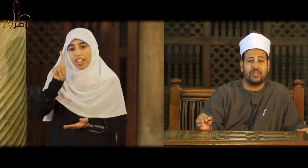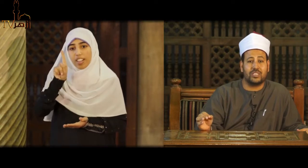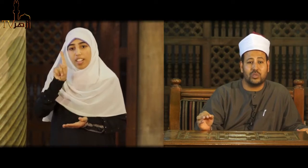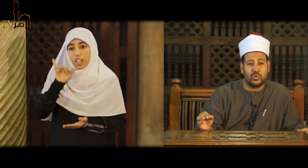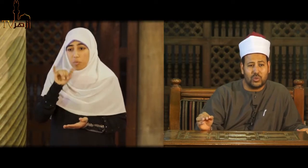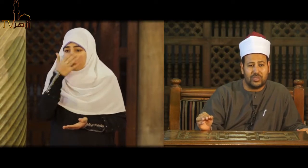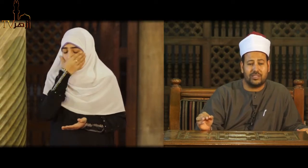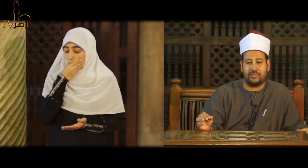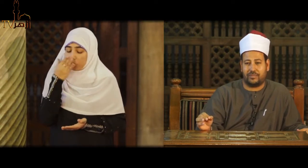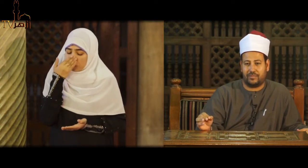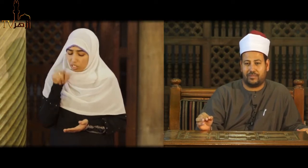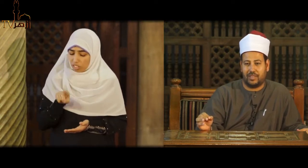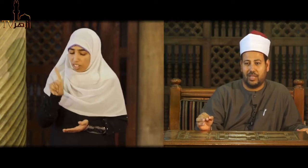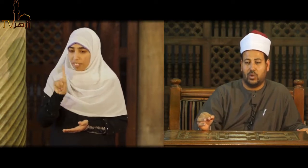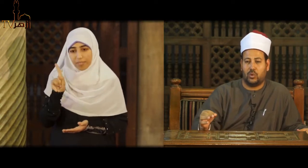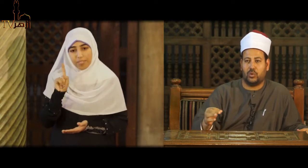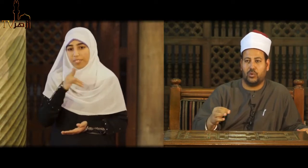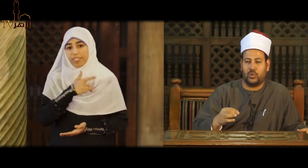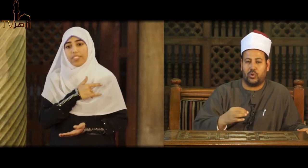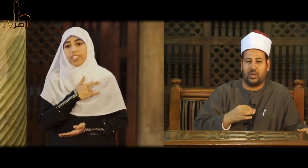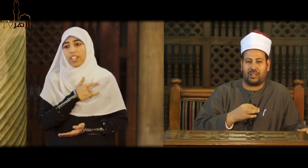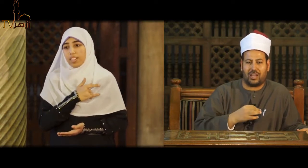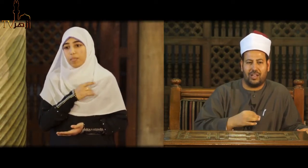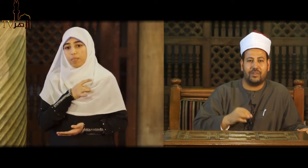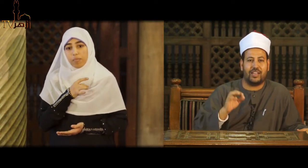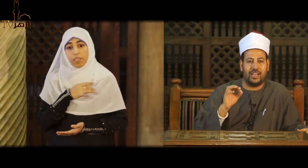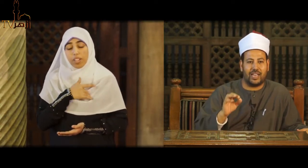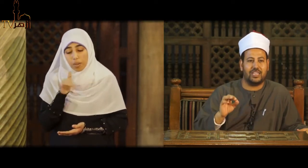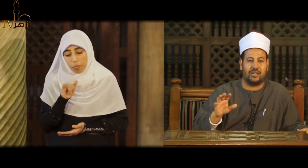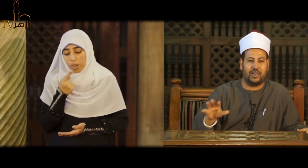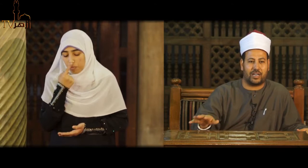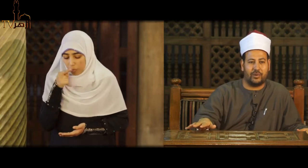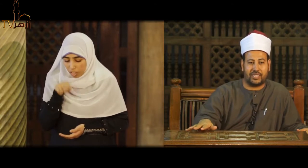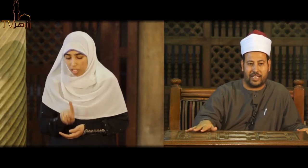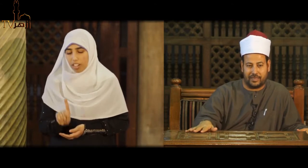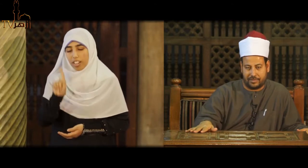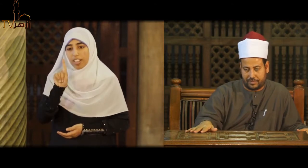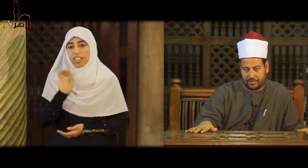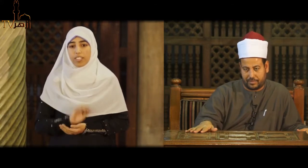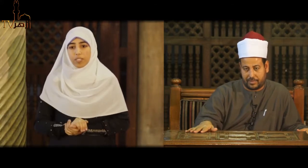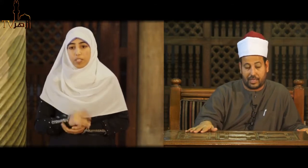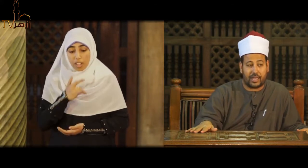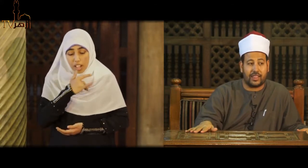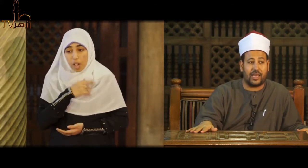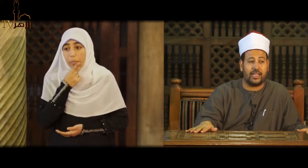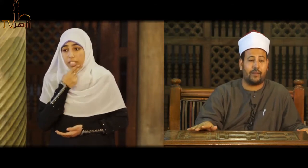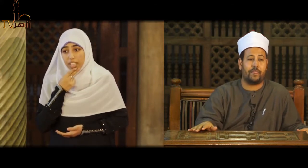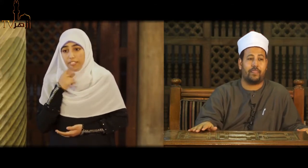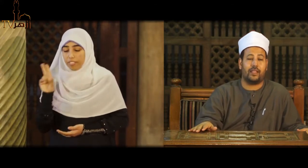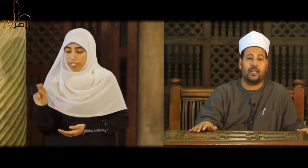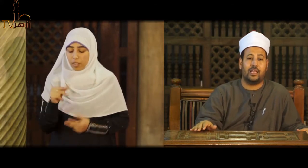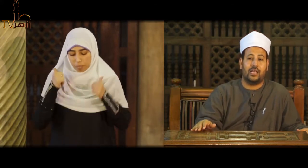المقصود من السجود خضوع القلب لله تبارك وتعالى.